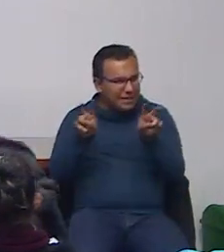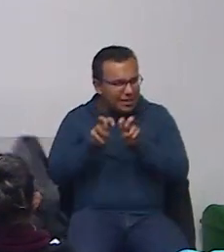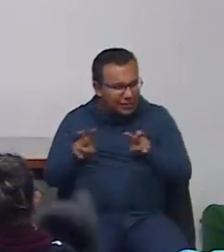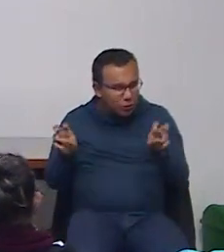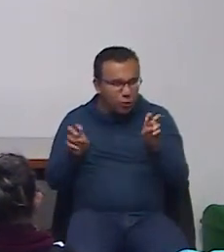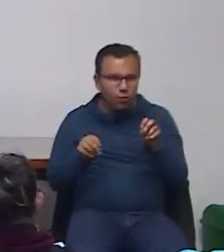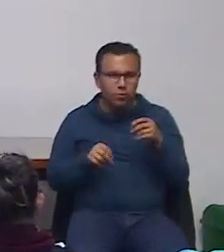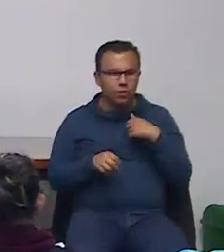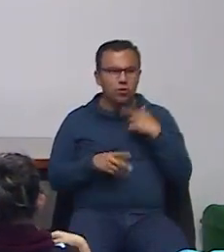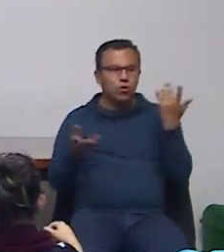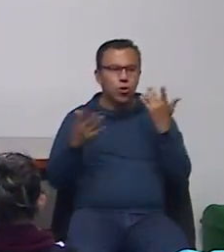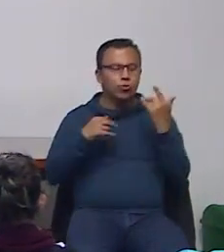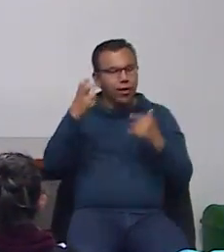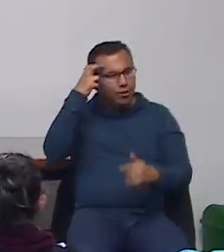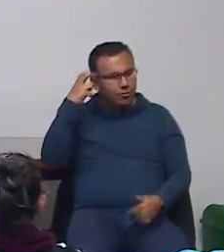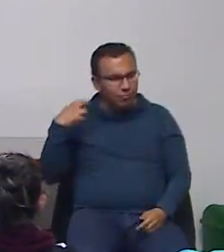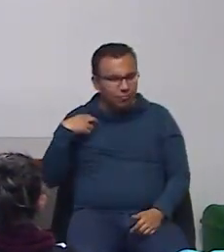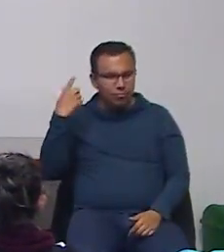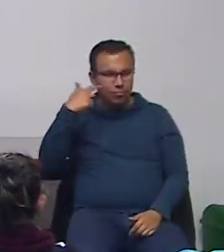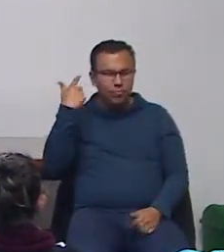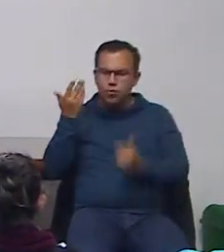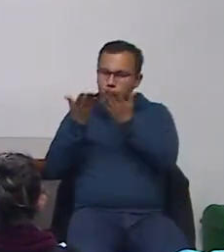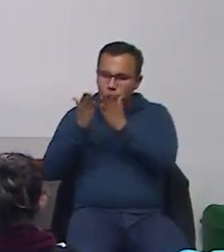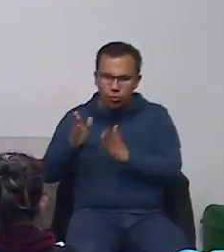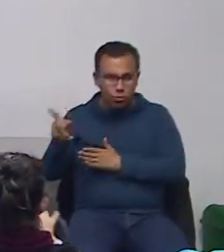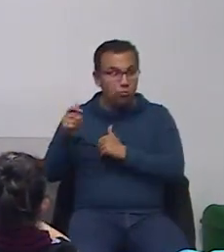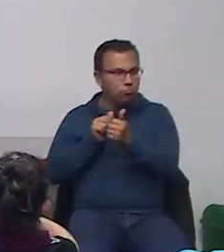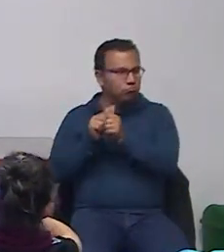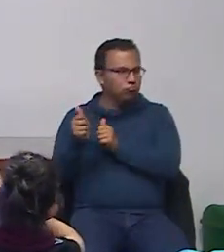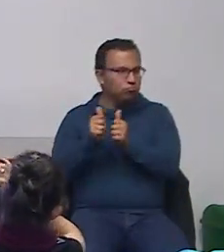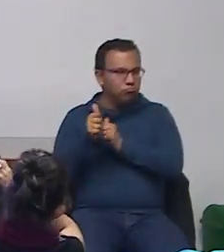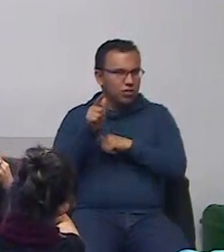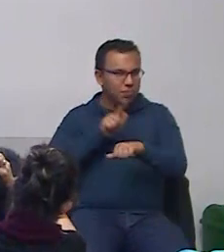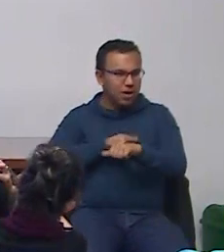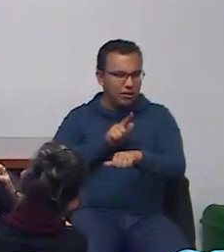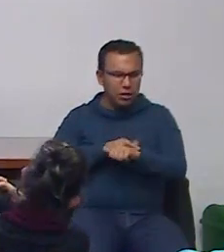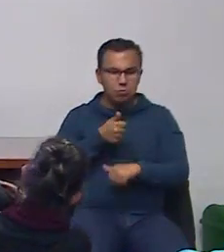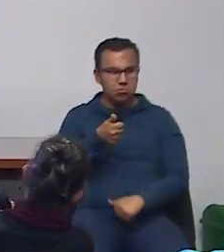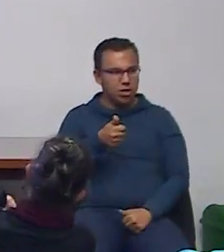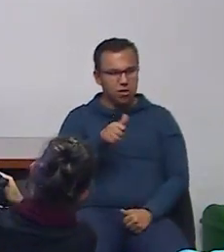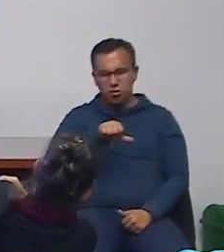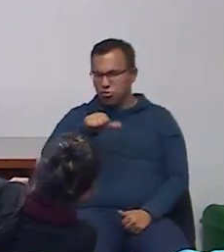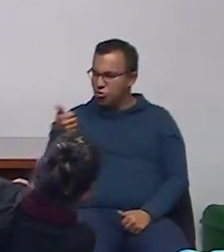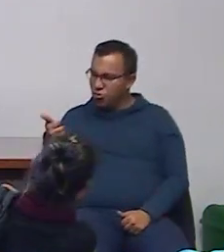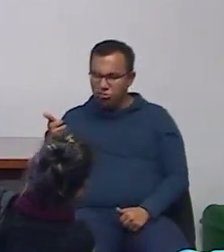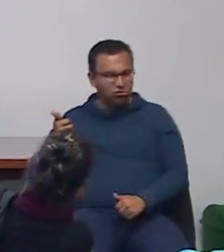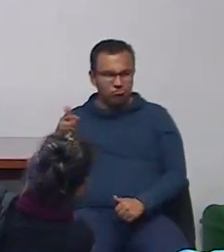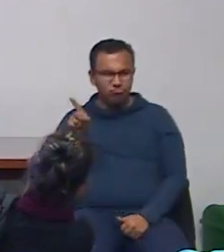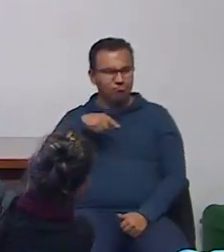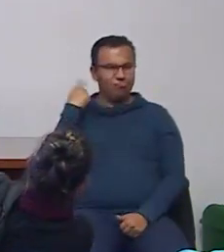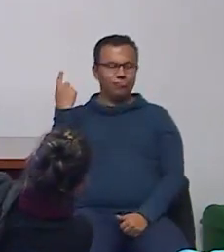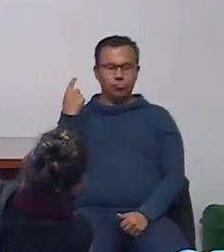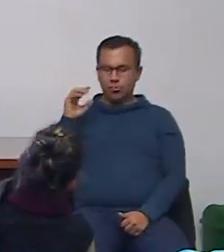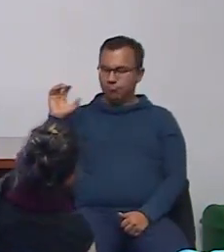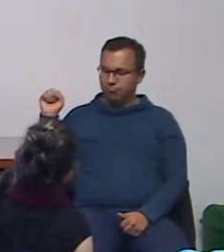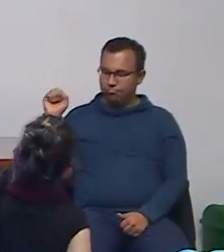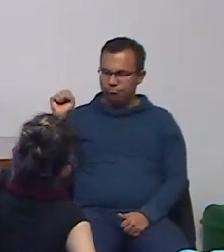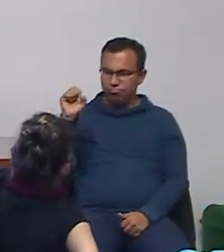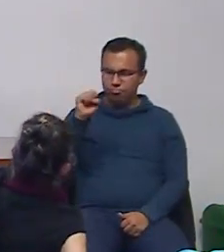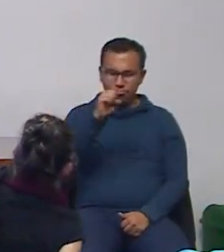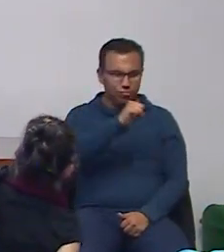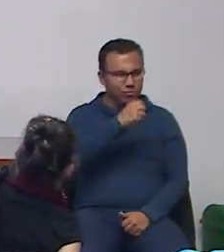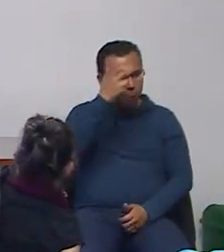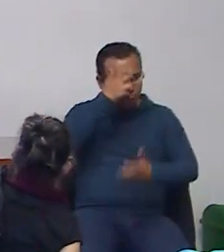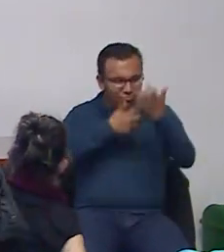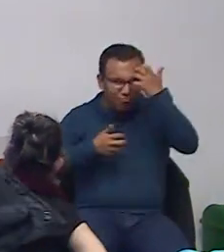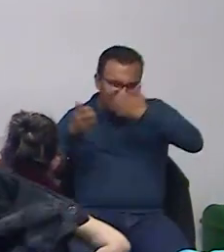iones en el Reino Unido del Por qué los estudiantes podían pasar ciertas materias o ciertos exámenes a cierta o sea se dieron cuenta y empezaron a